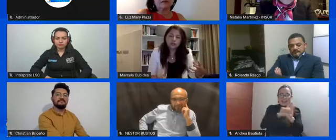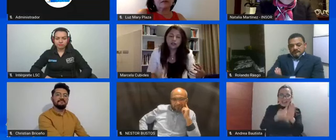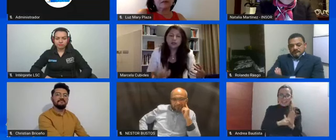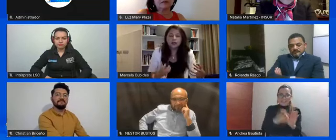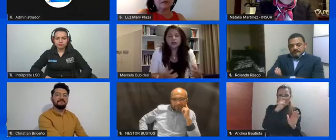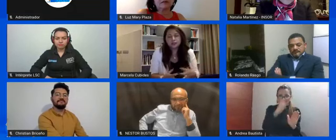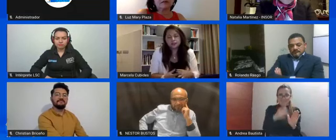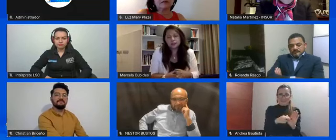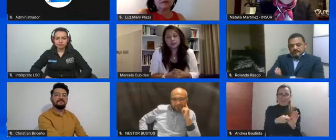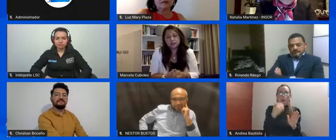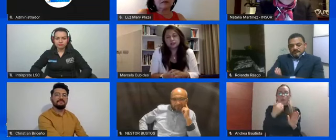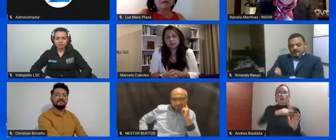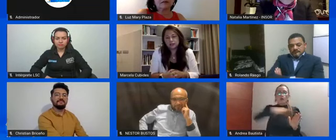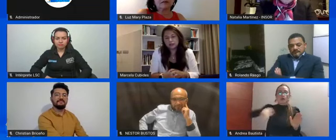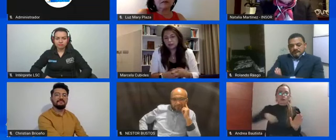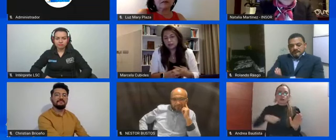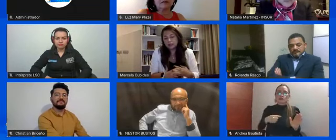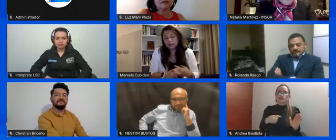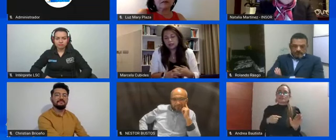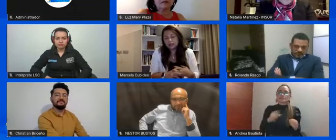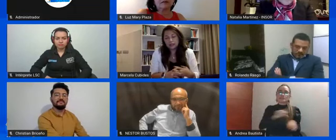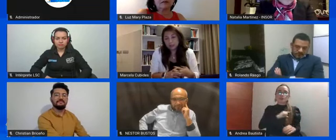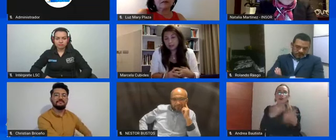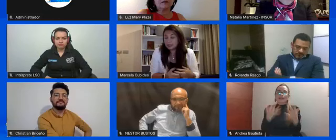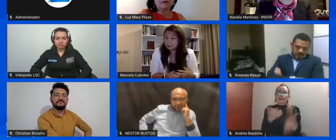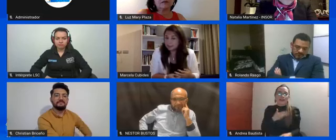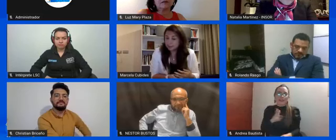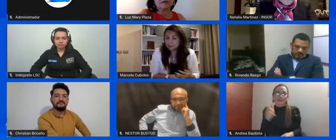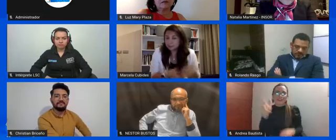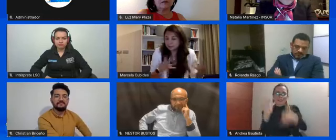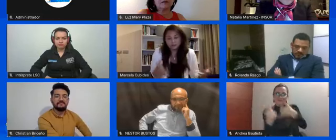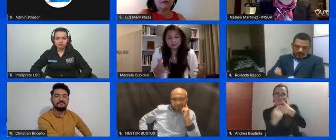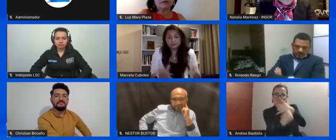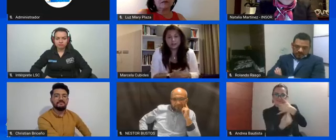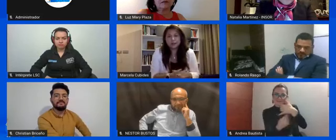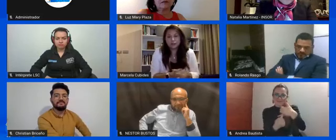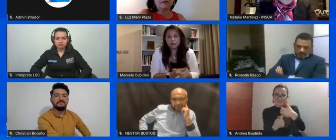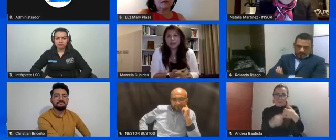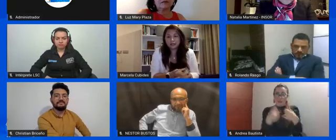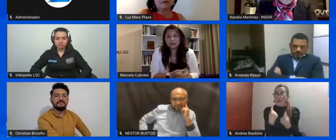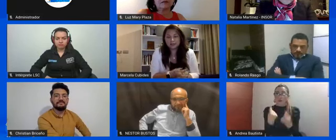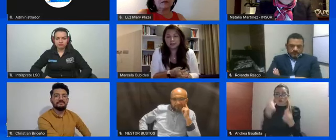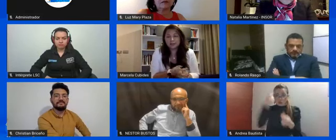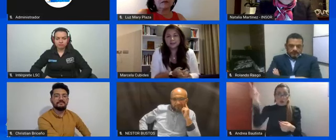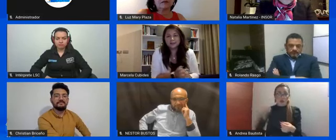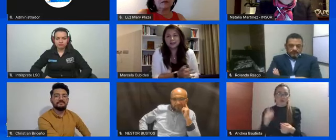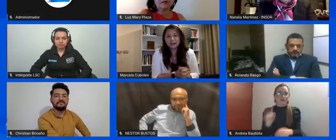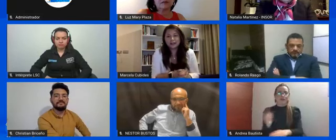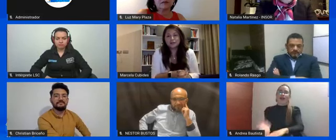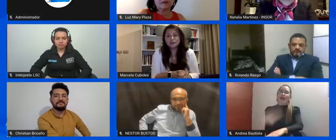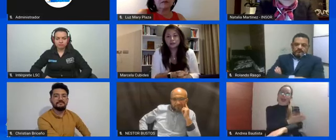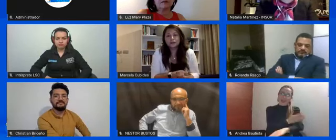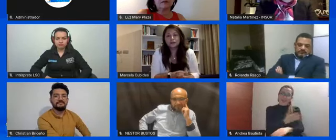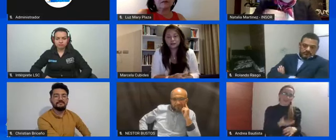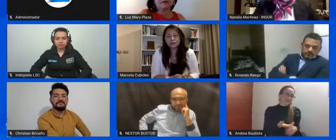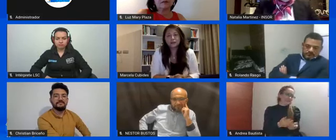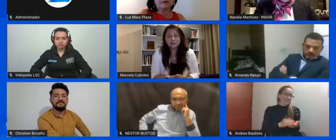respondía administrativamente ese reto. Y el tema de la sede fue de